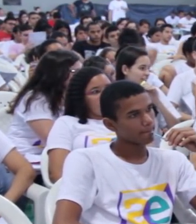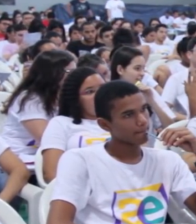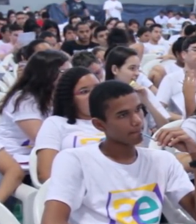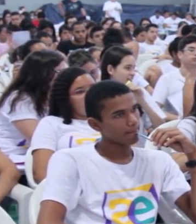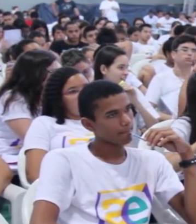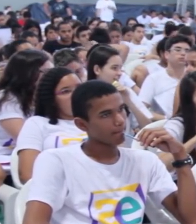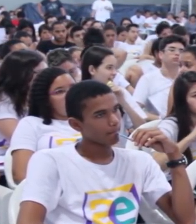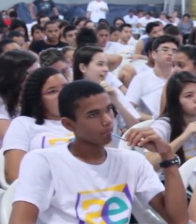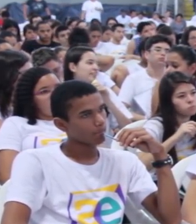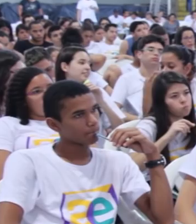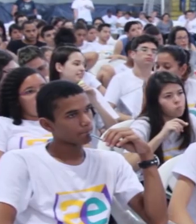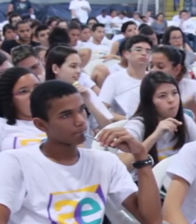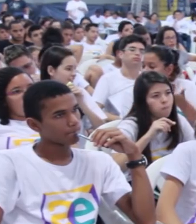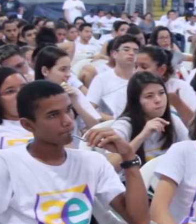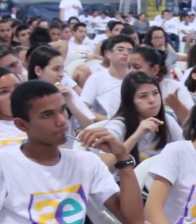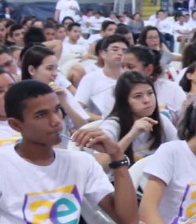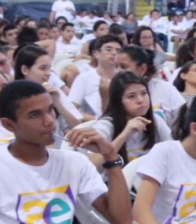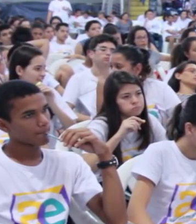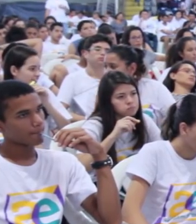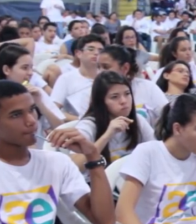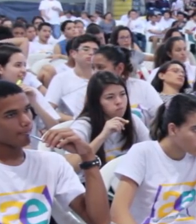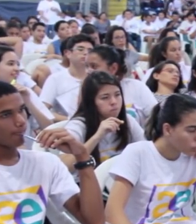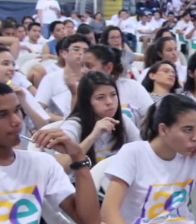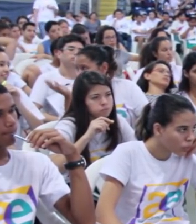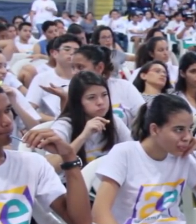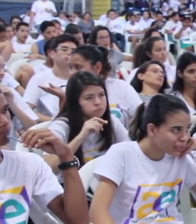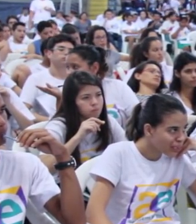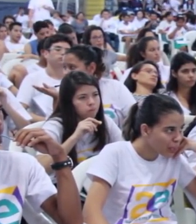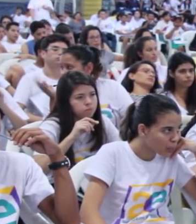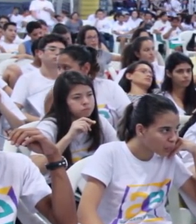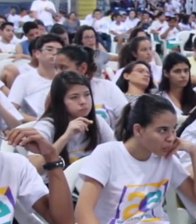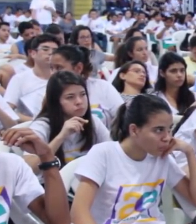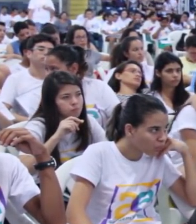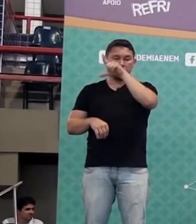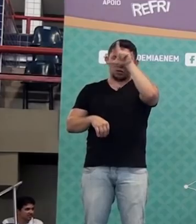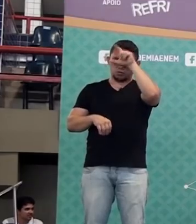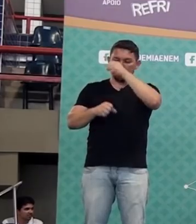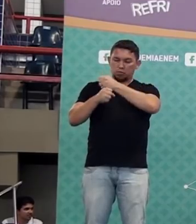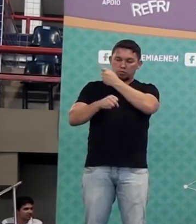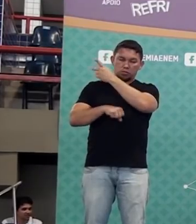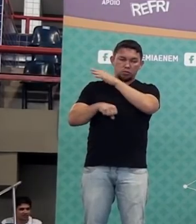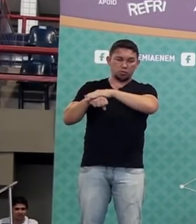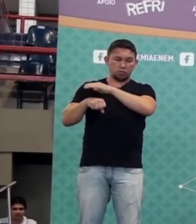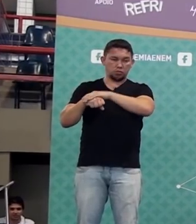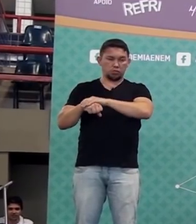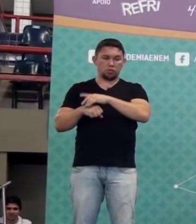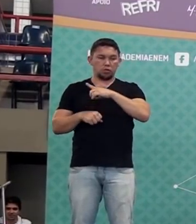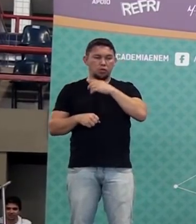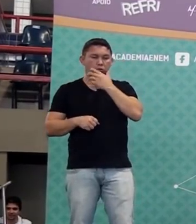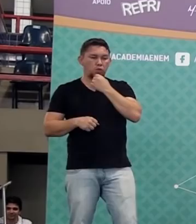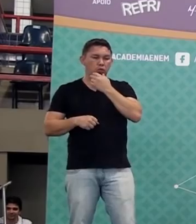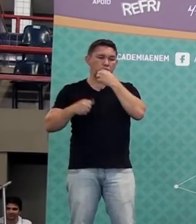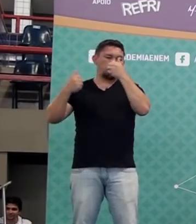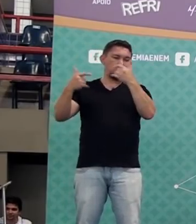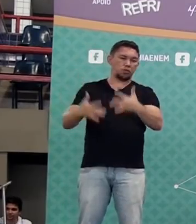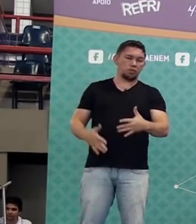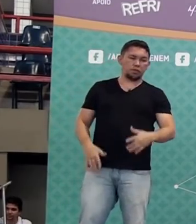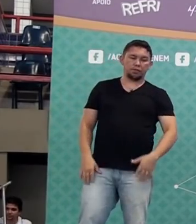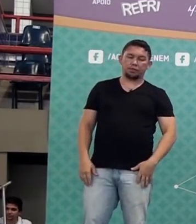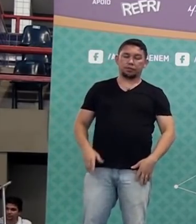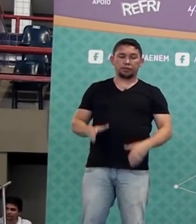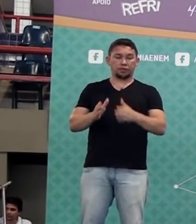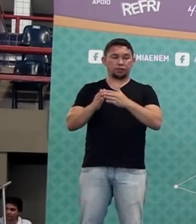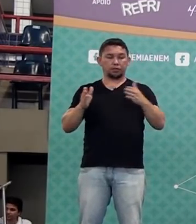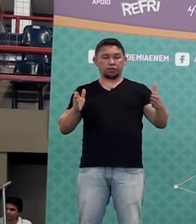derrubou os czares, a grande experiência socialista da Revolução Russa. Aí o Hobsbawm diz assim: uma das ironias